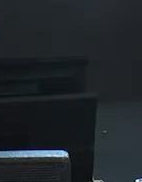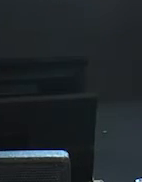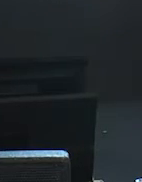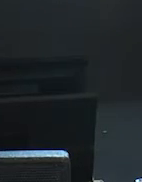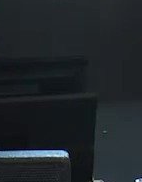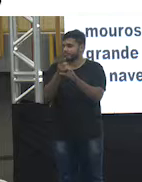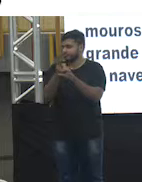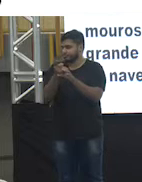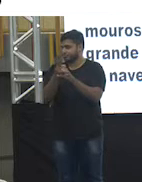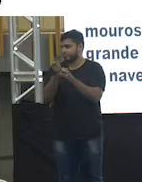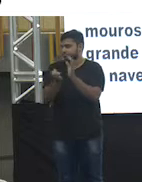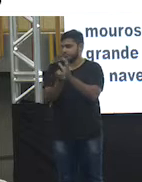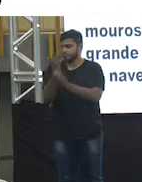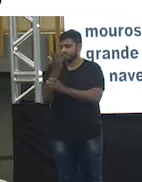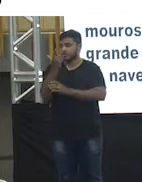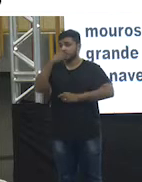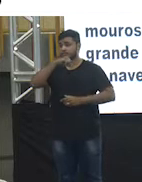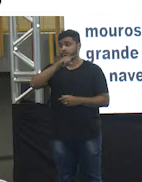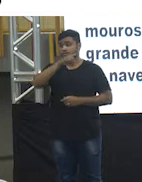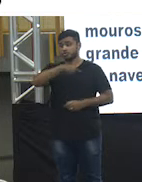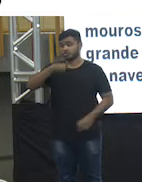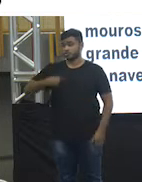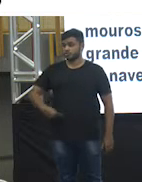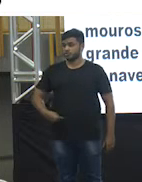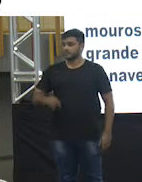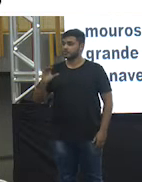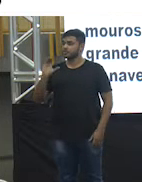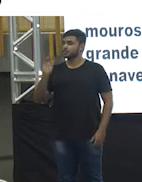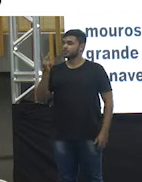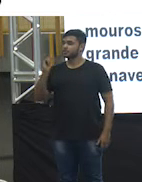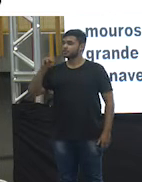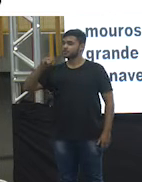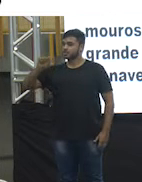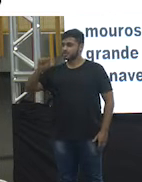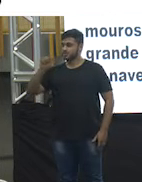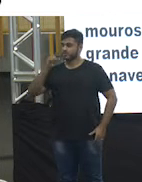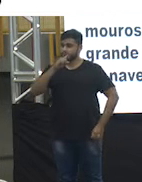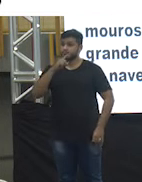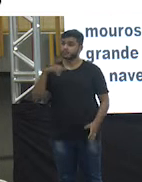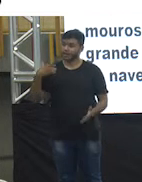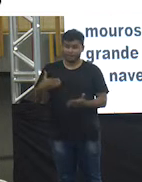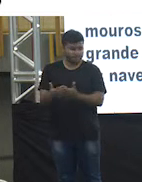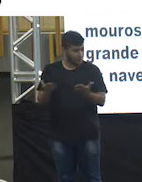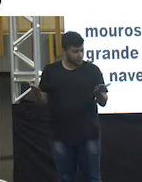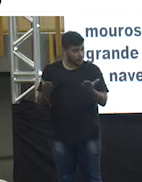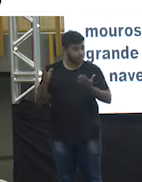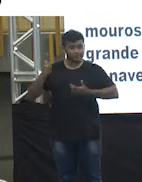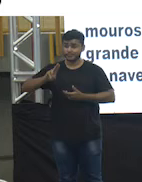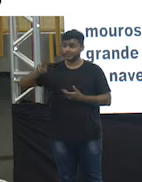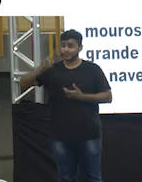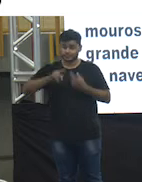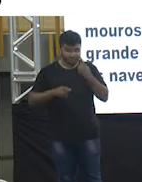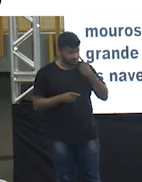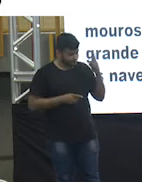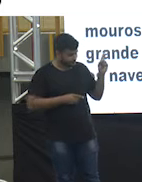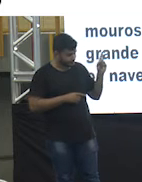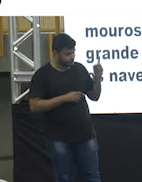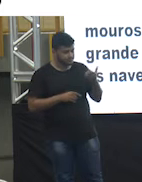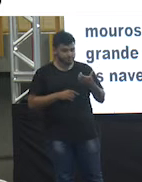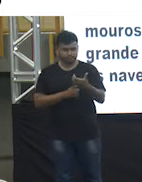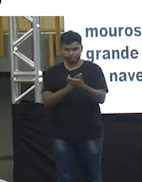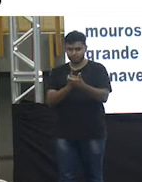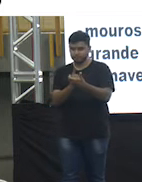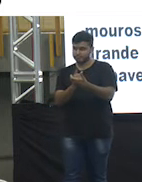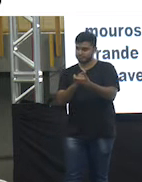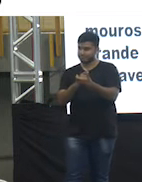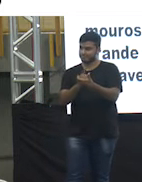bússola, que foi criada pelos chineses, até hoje ela é utilizada. É um mecanismo de segurança,